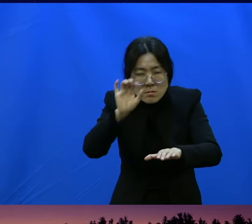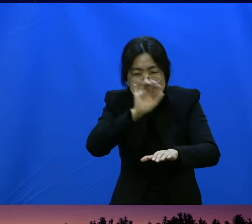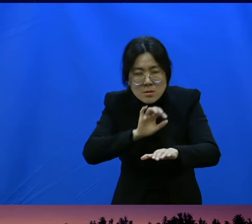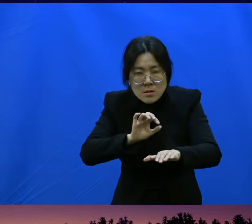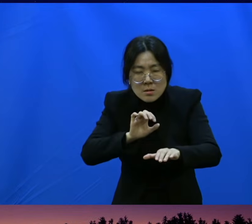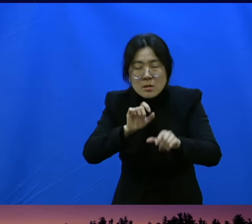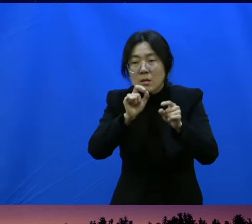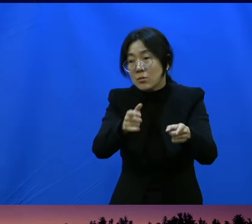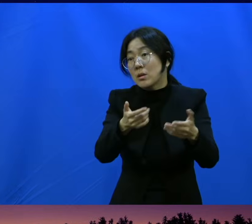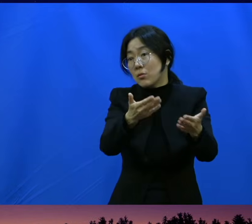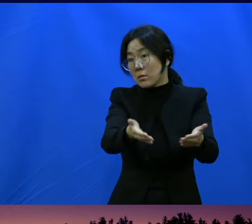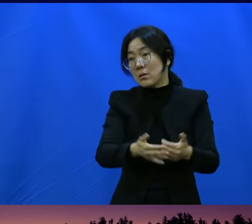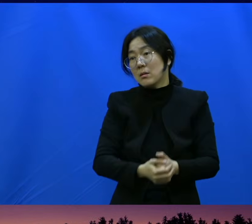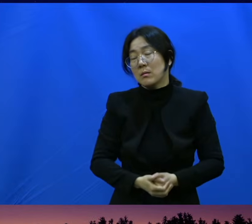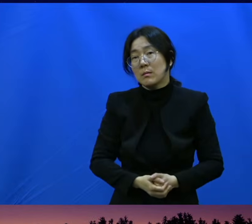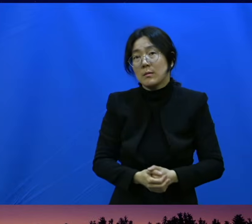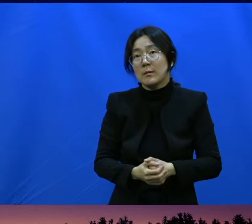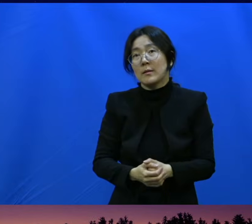건지려고 도망을 쳤어요.